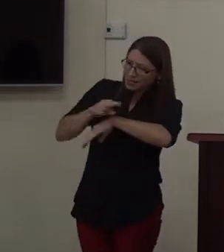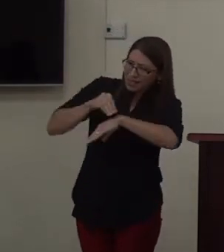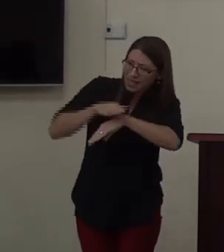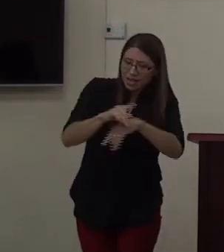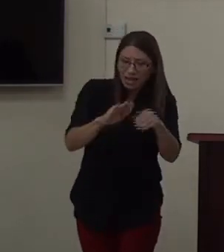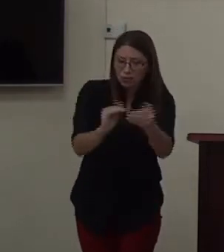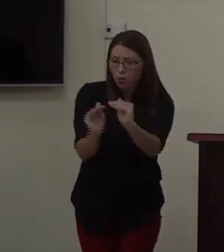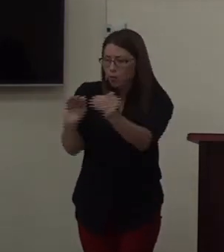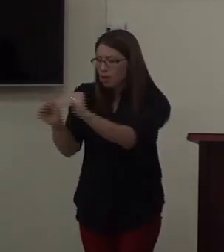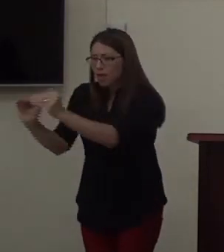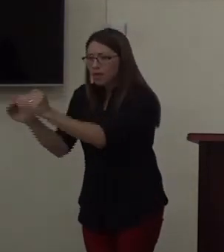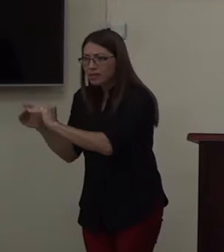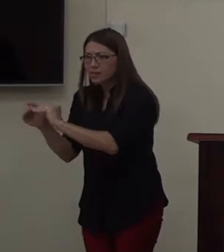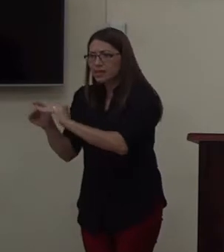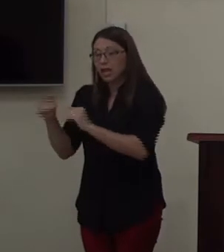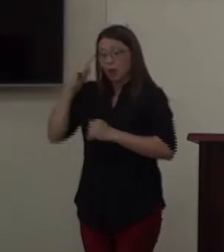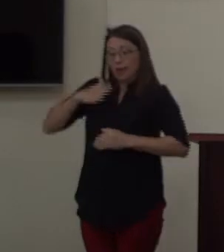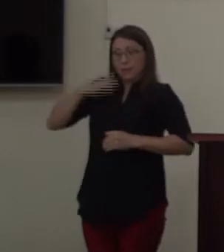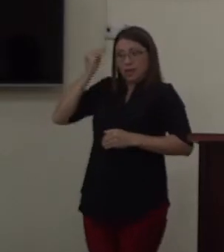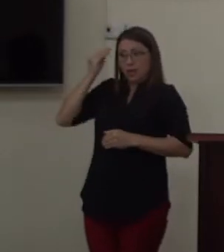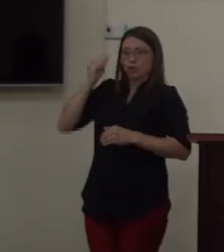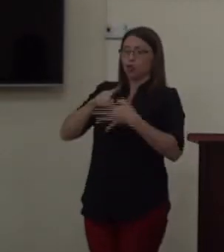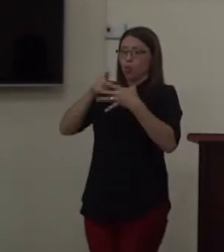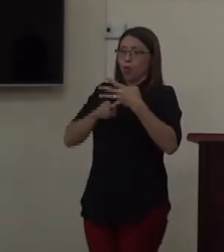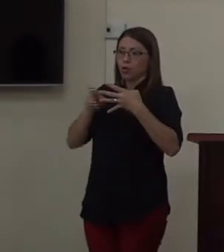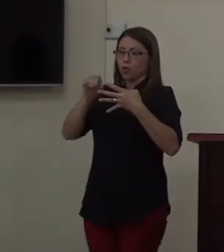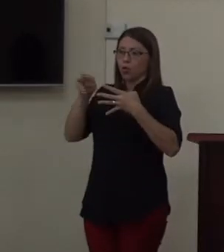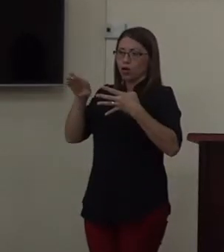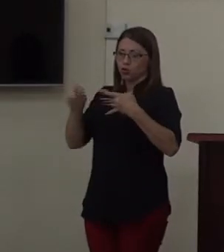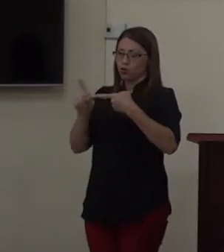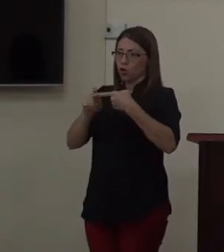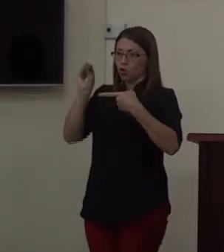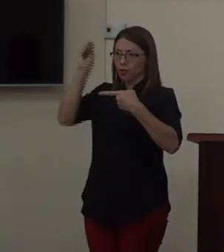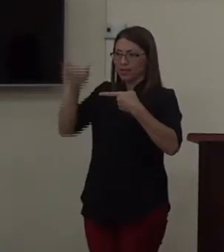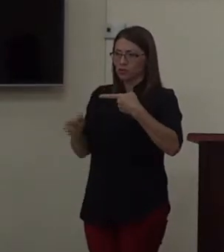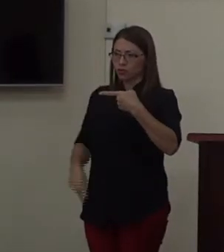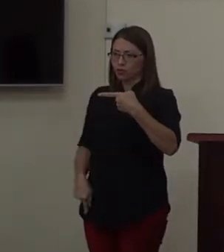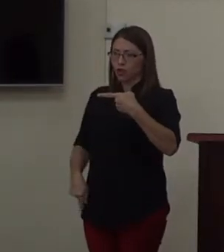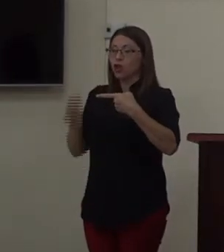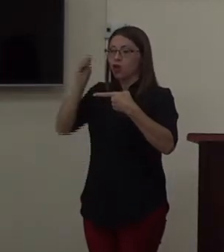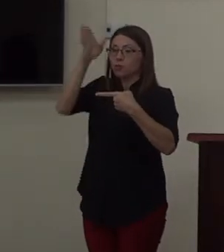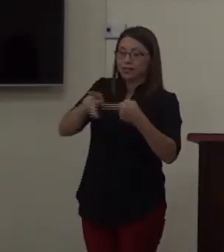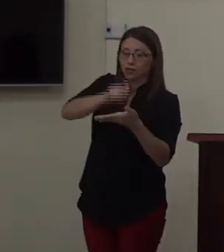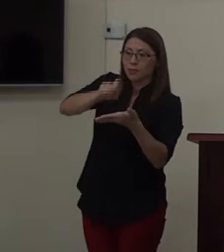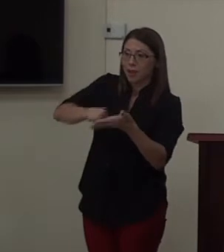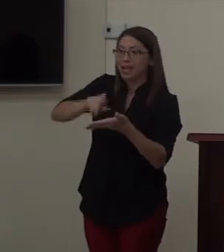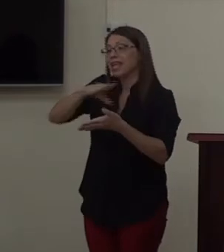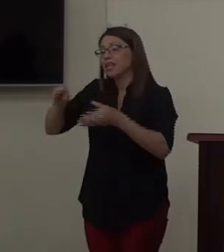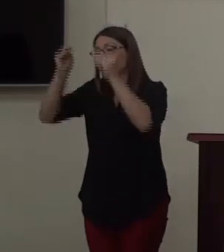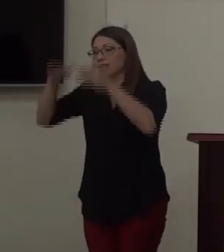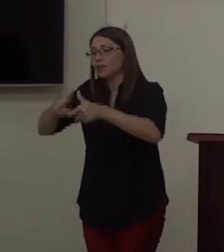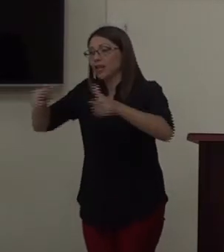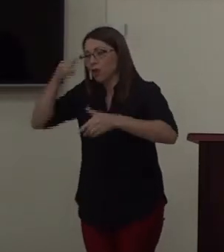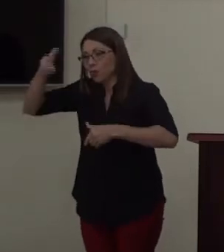comunidades en lo que para mí son cuatro núcleos. Los maestros, tanto los maestros de primaria y de lengua y de cultura,